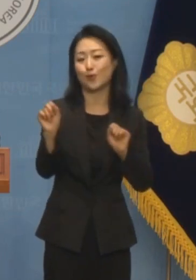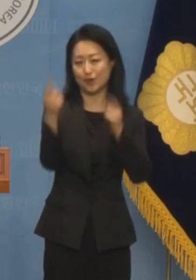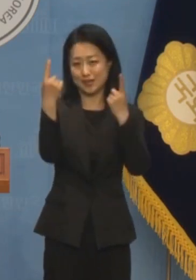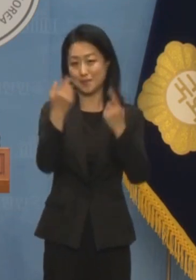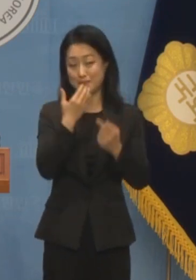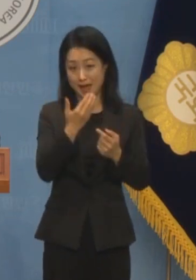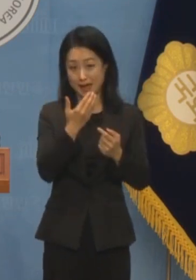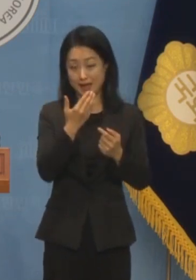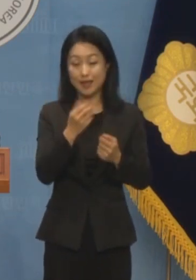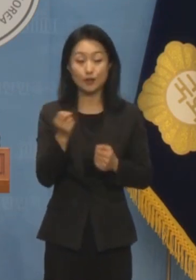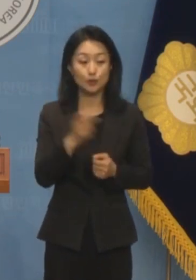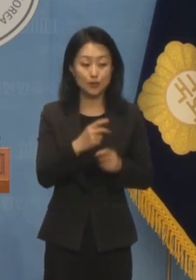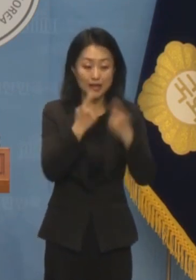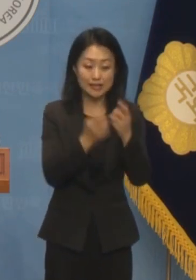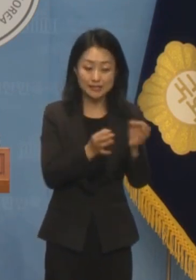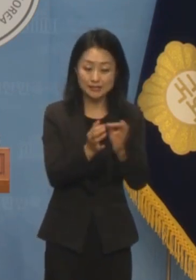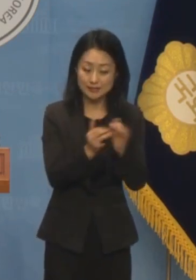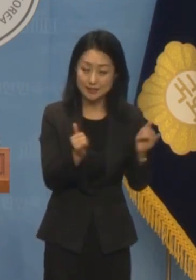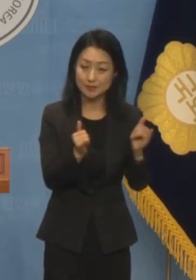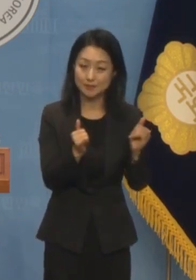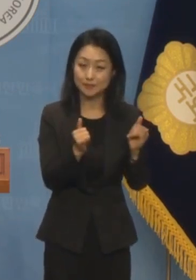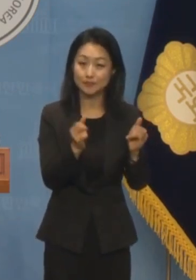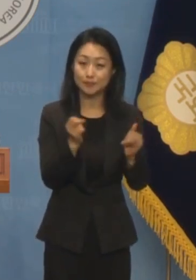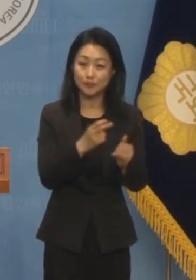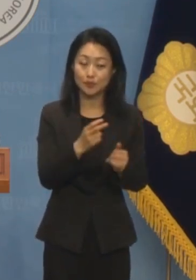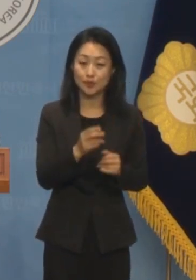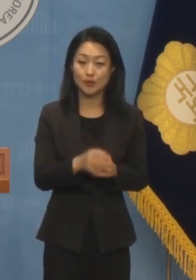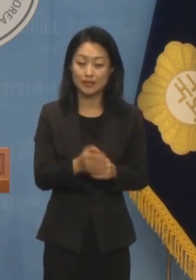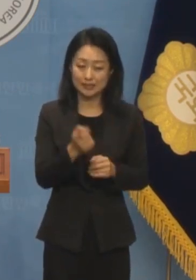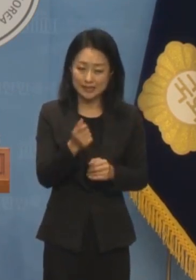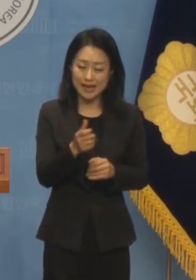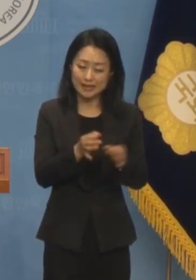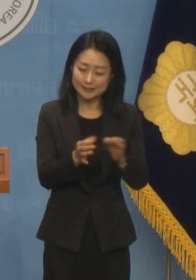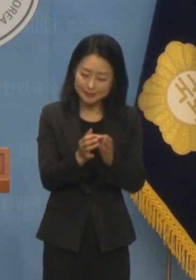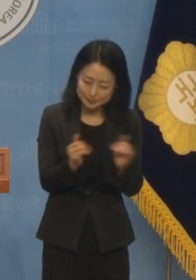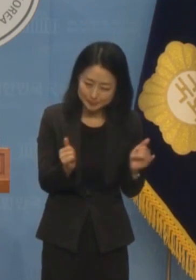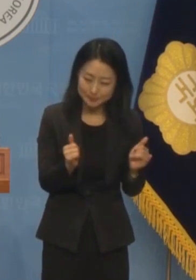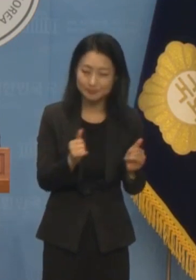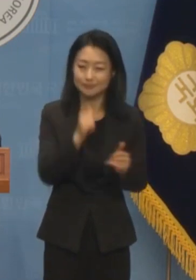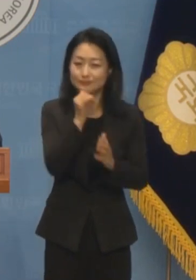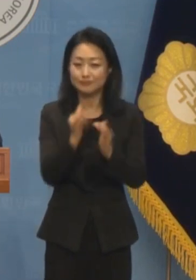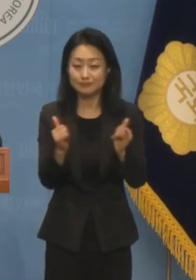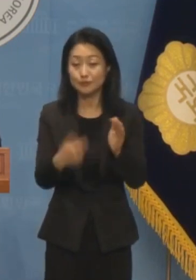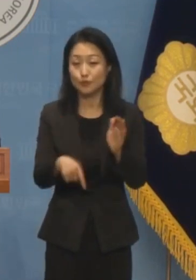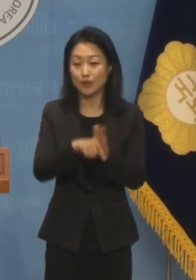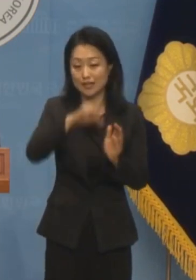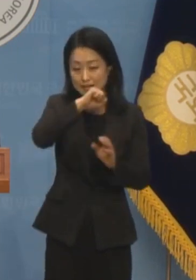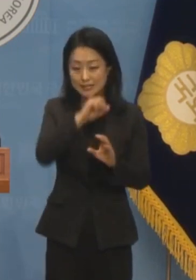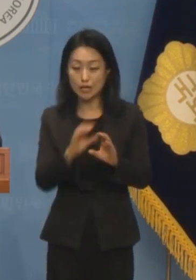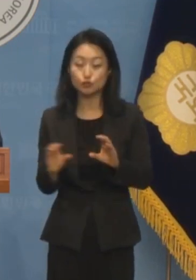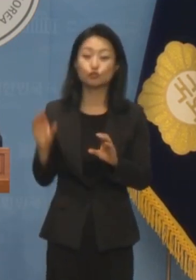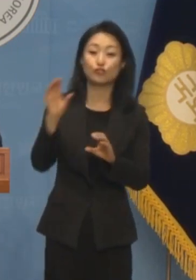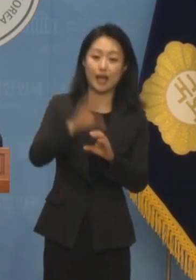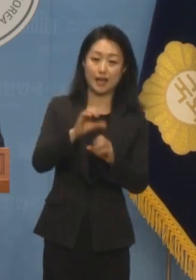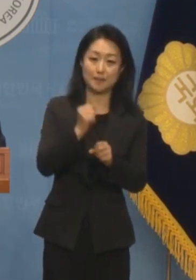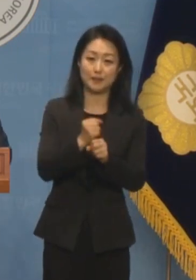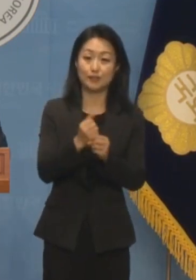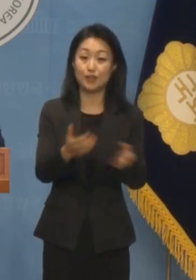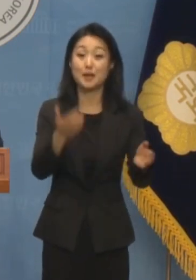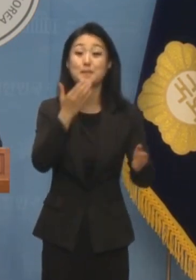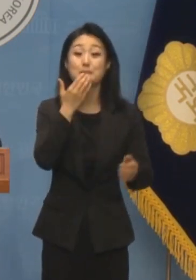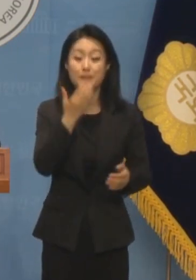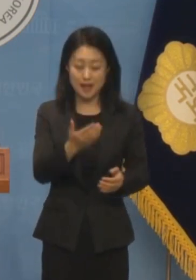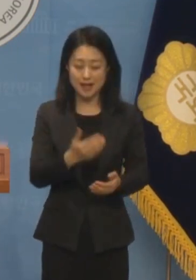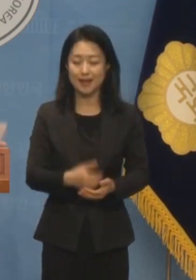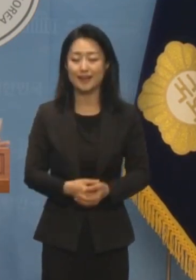상황에서 소상공인, 자영업자 그리고 취약한 서민 계층을 위한 추경 편성이 용이해질